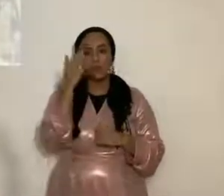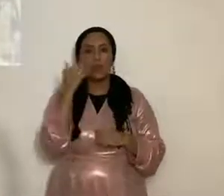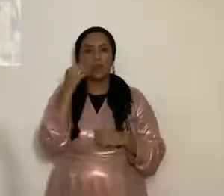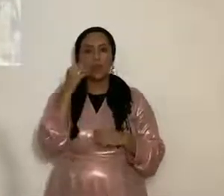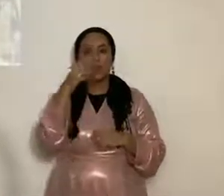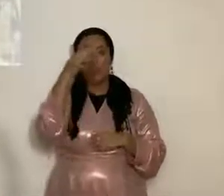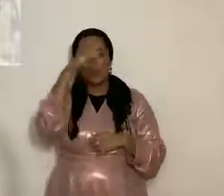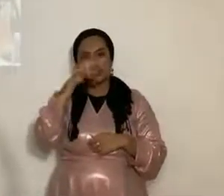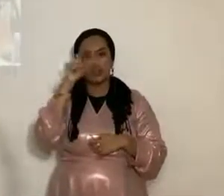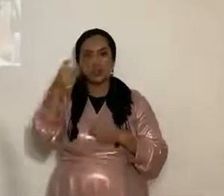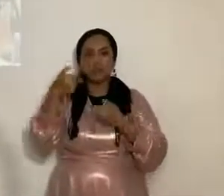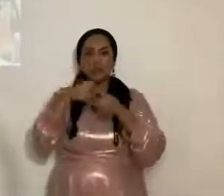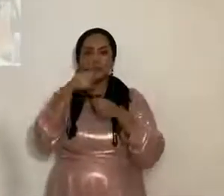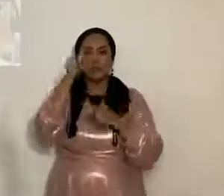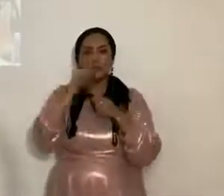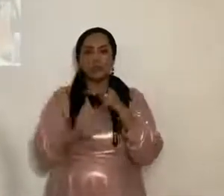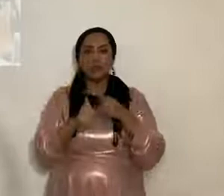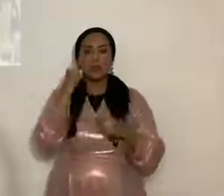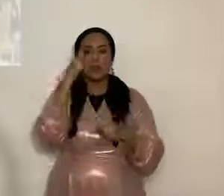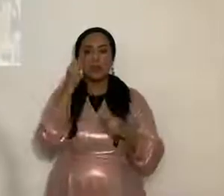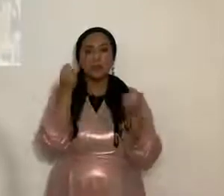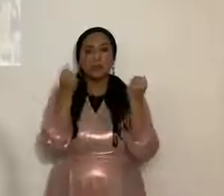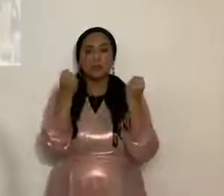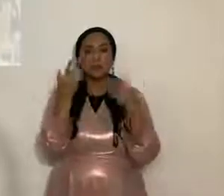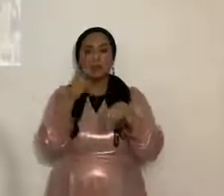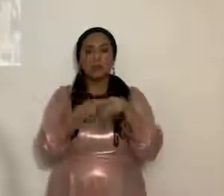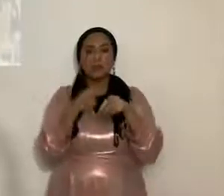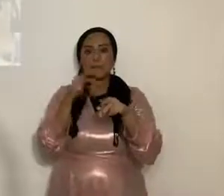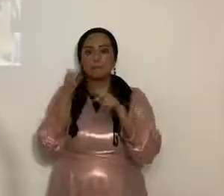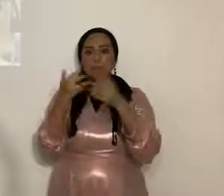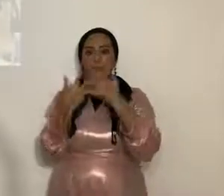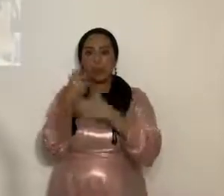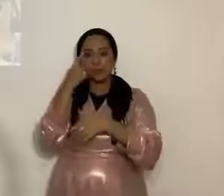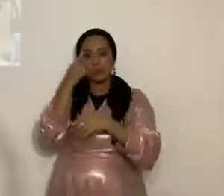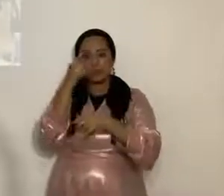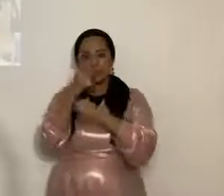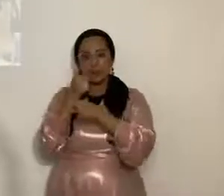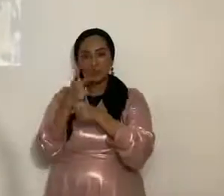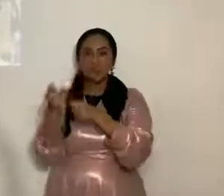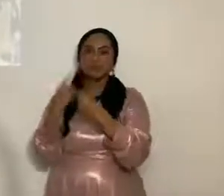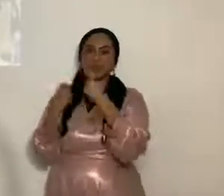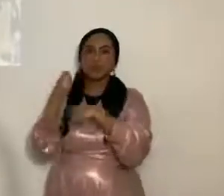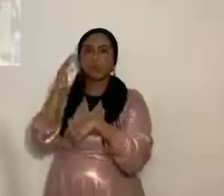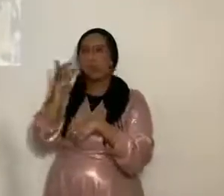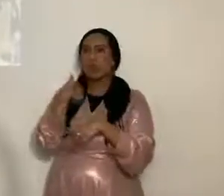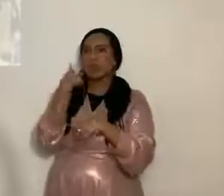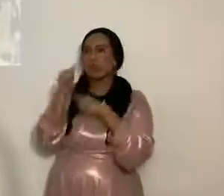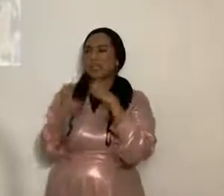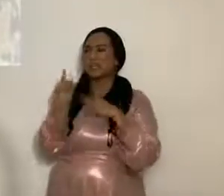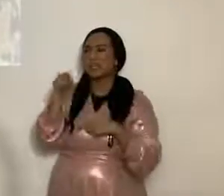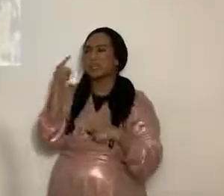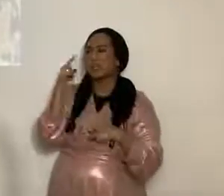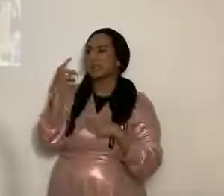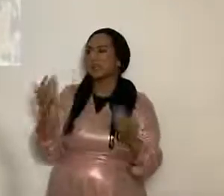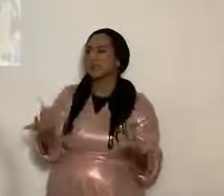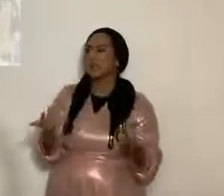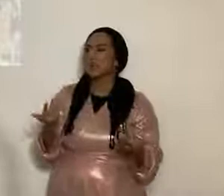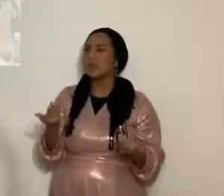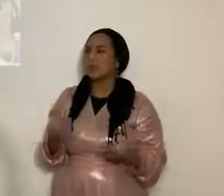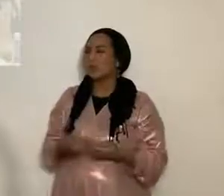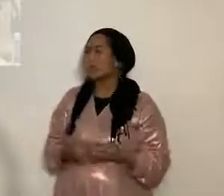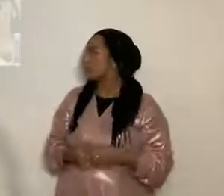debemos entrar a ese pacto? Porque es algo que muchas veces nos preguntan los nuevos. ¿Por qué? Porque la circuncisión es